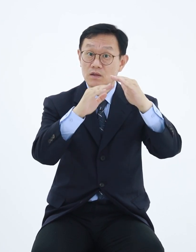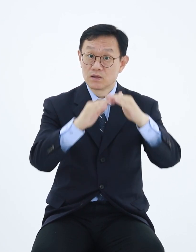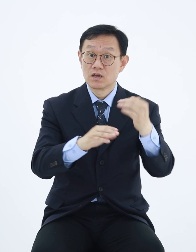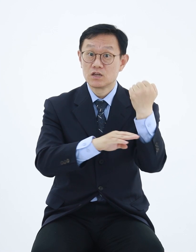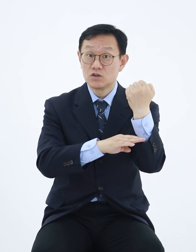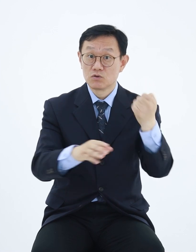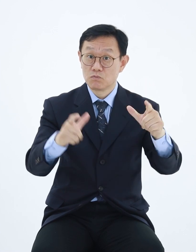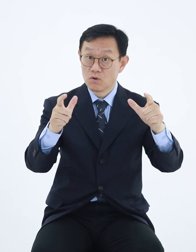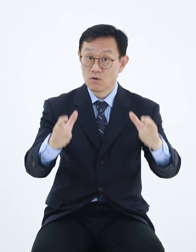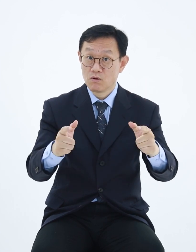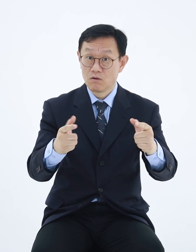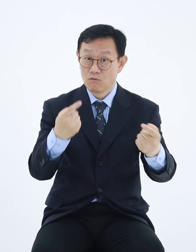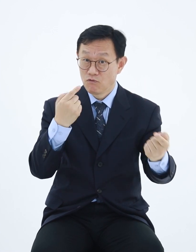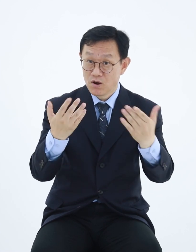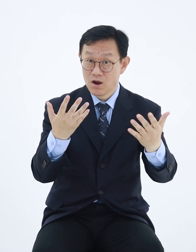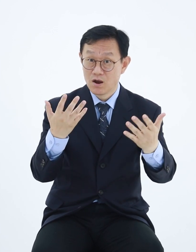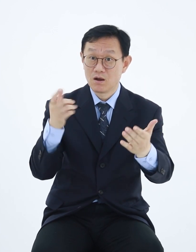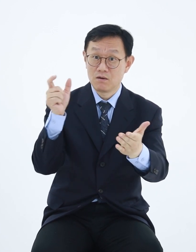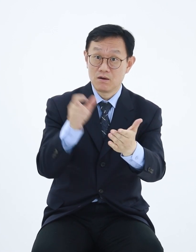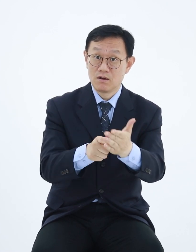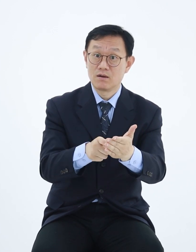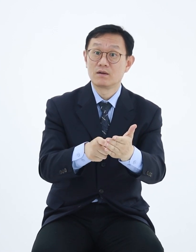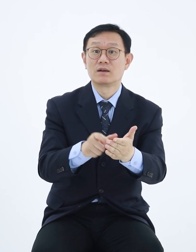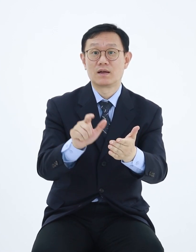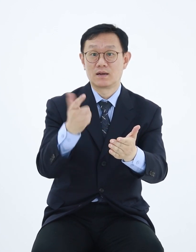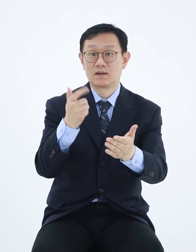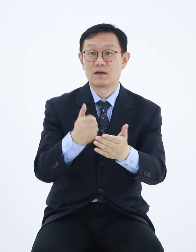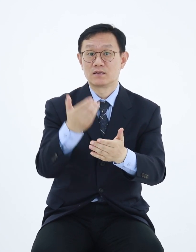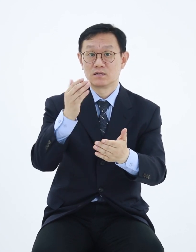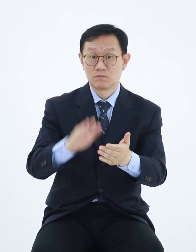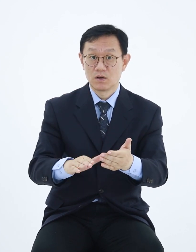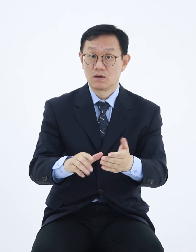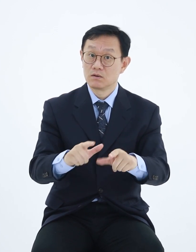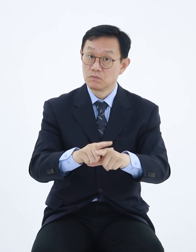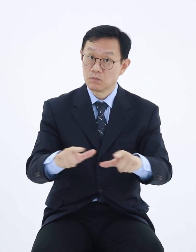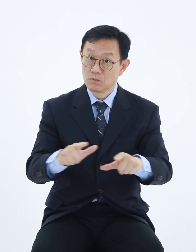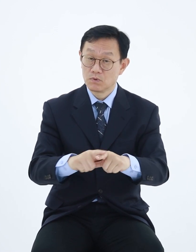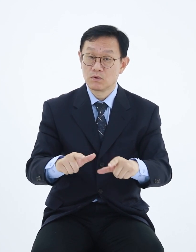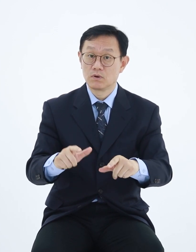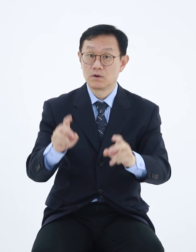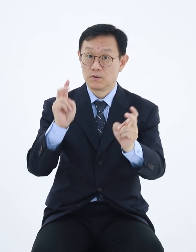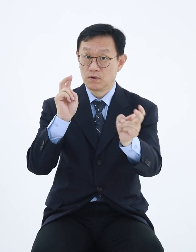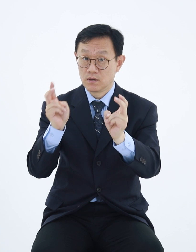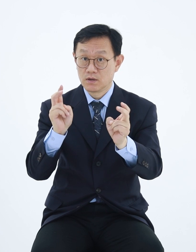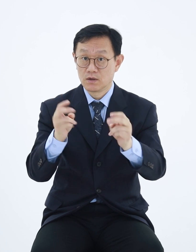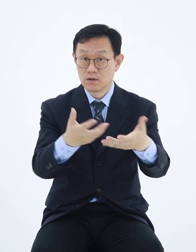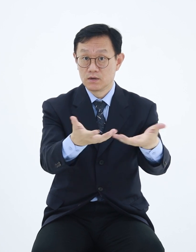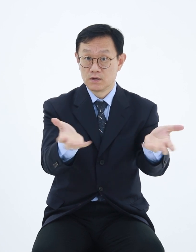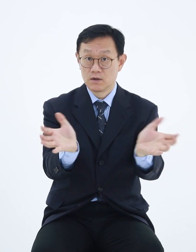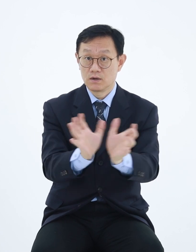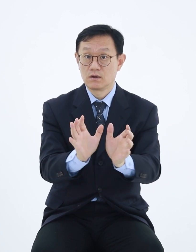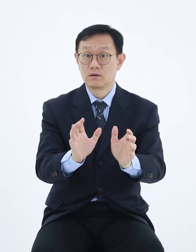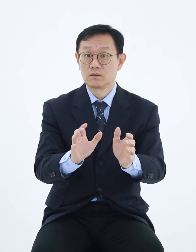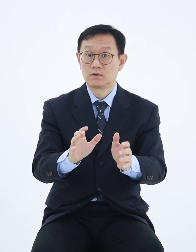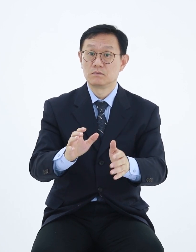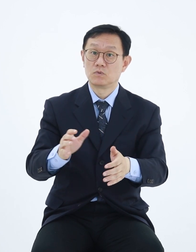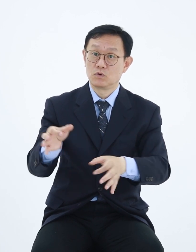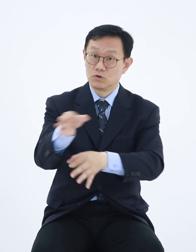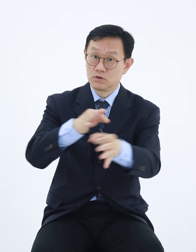범위가 명확하게 제시되고 있지는 않다. 하지만 일반적으로 기업이나 기관의 전반적인 재정자원,